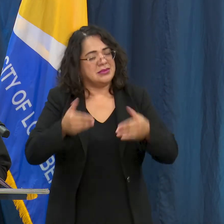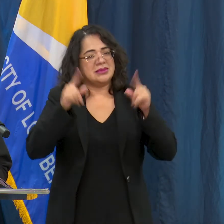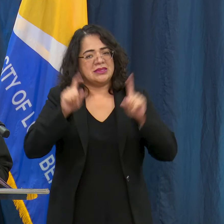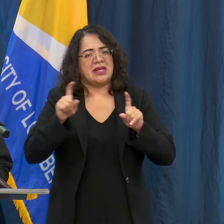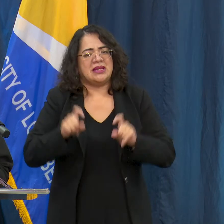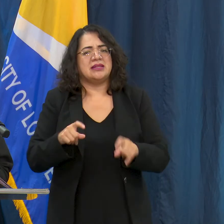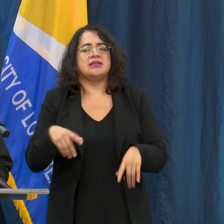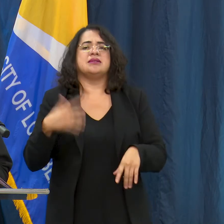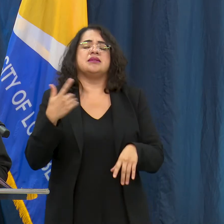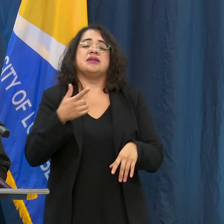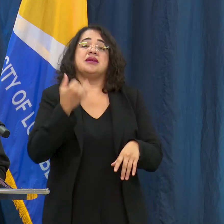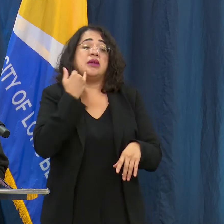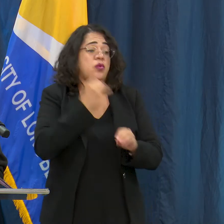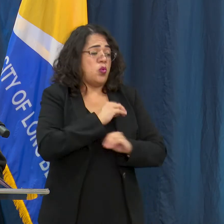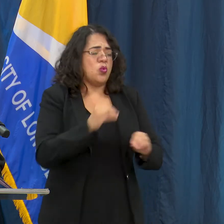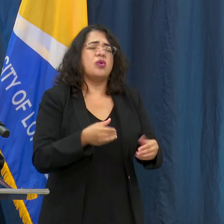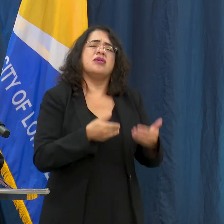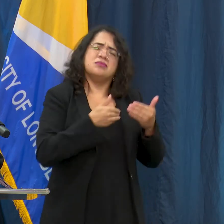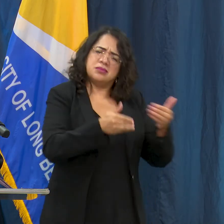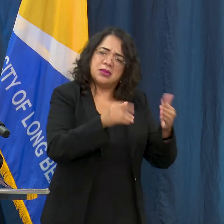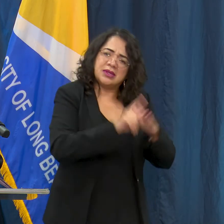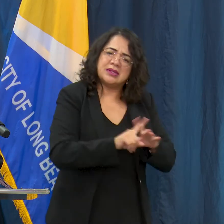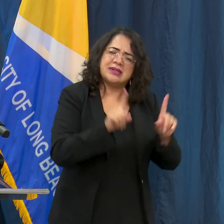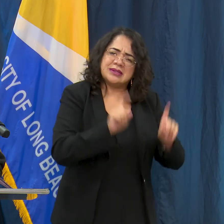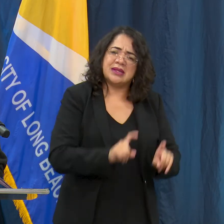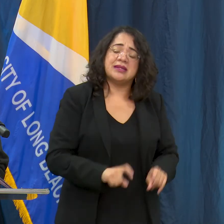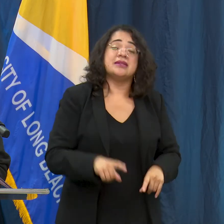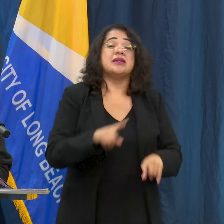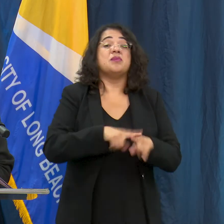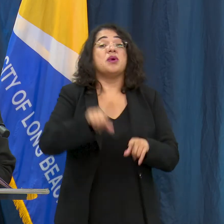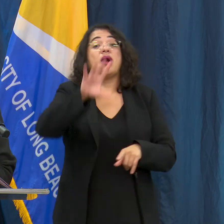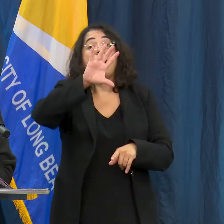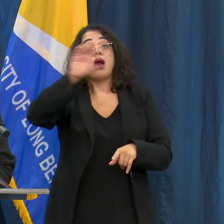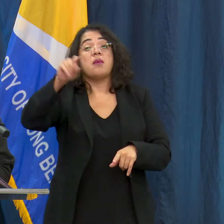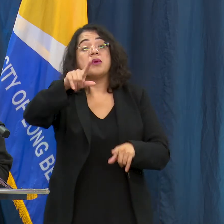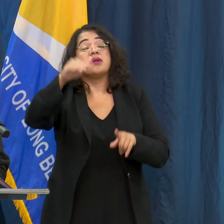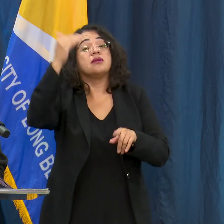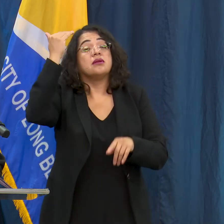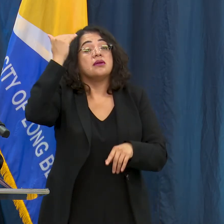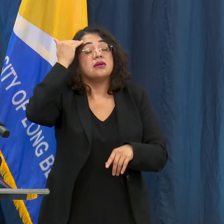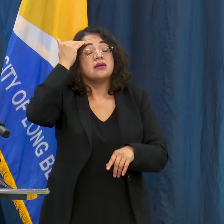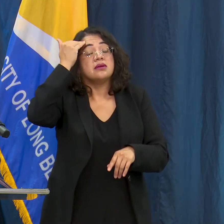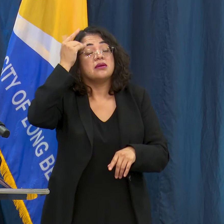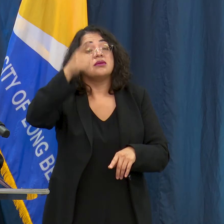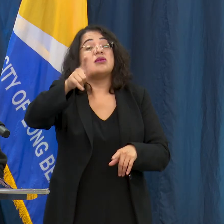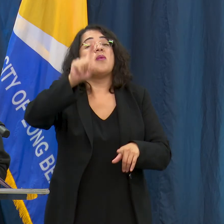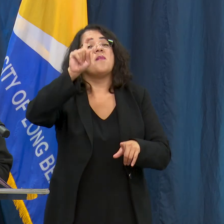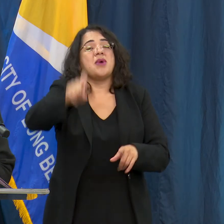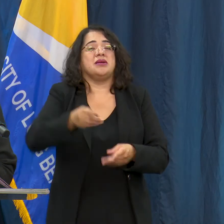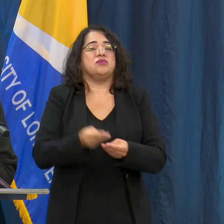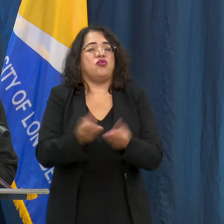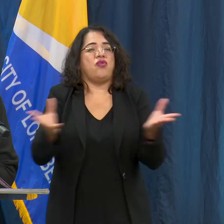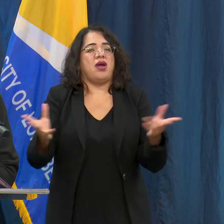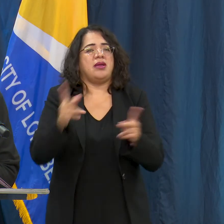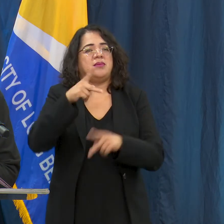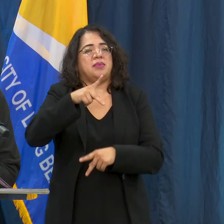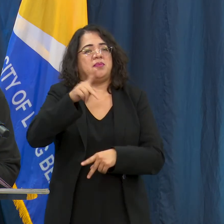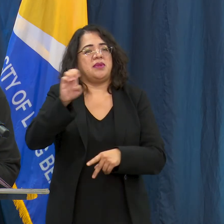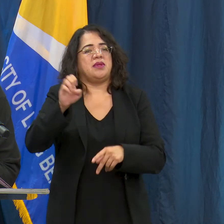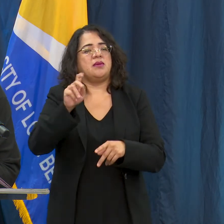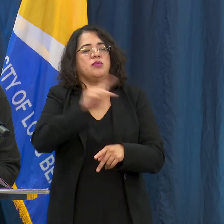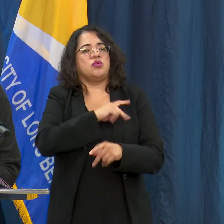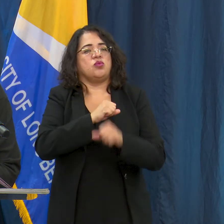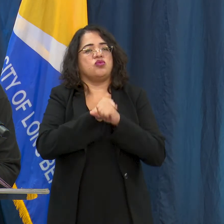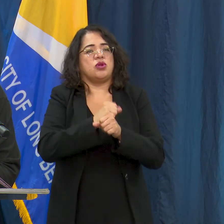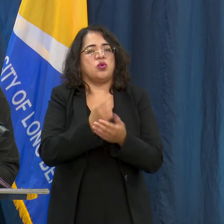las empresas a hacer es que estén atentos a que sus empleados usen sus coberturas faciales, que mantengan el